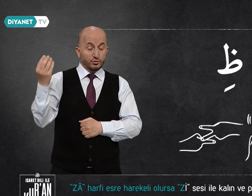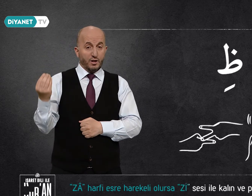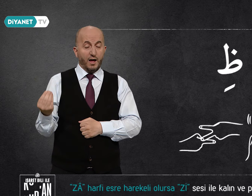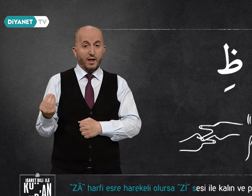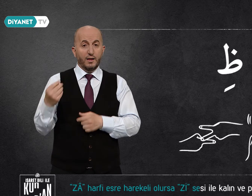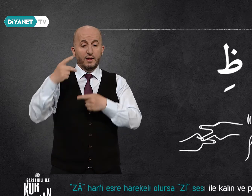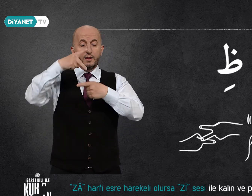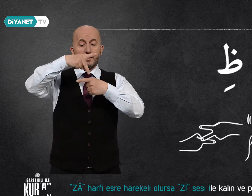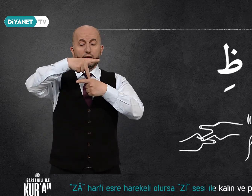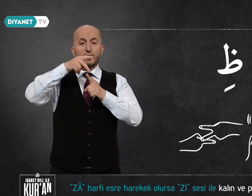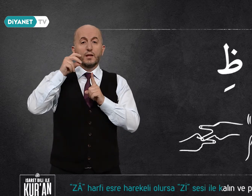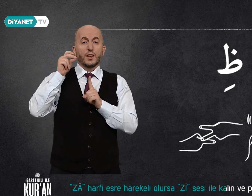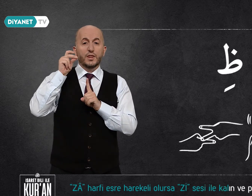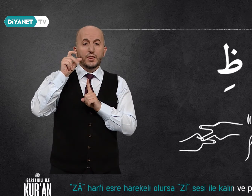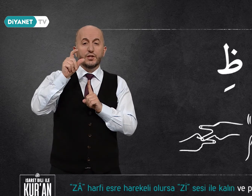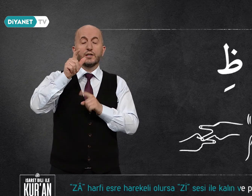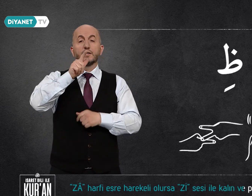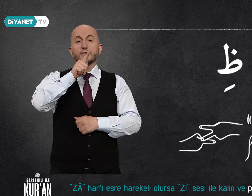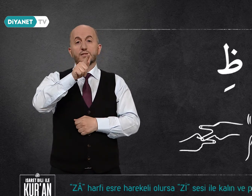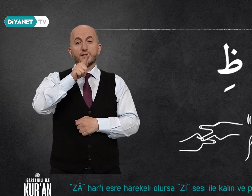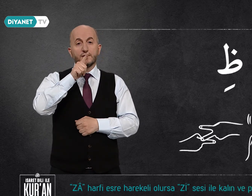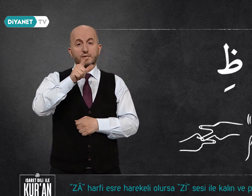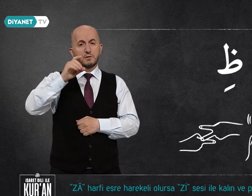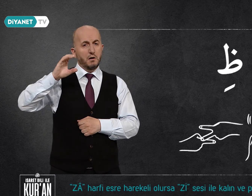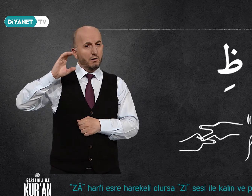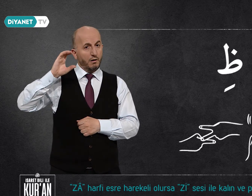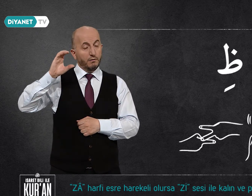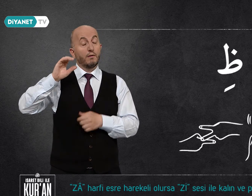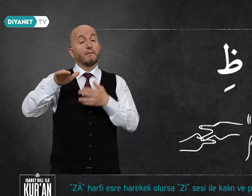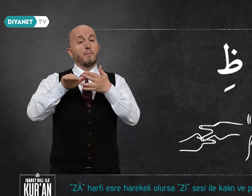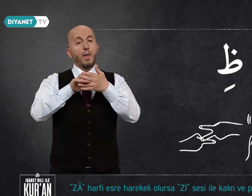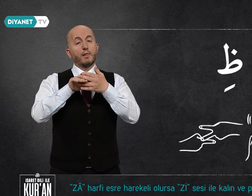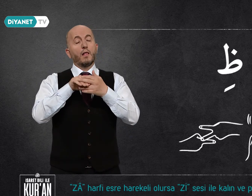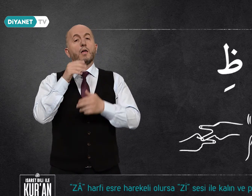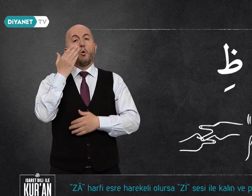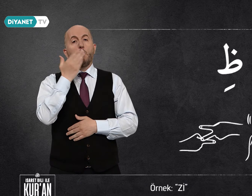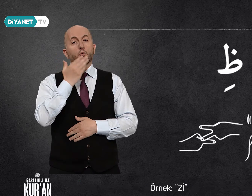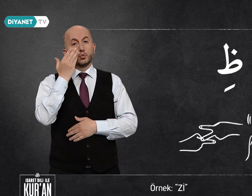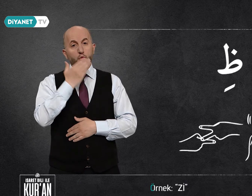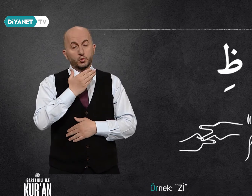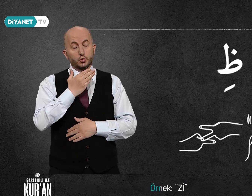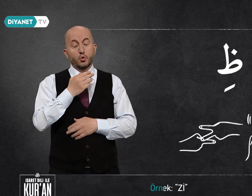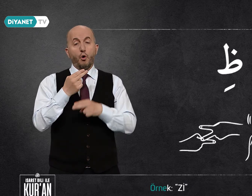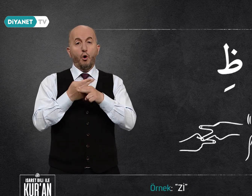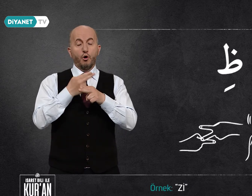Iy sesiyle kalın ve Peltek okunur o örnek